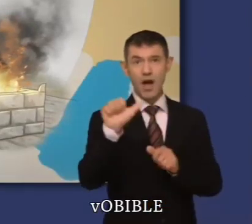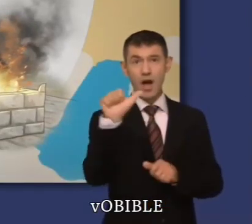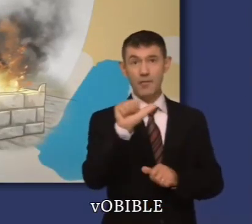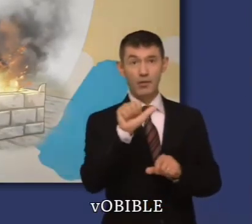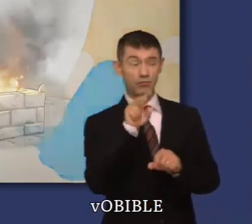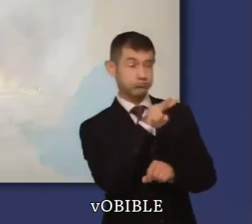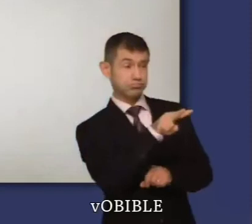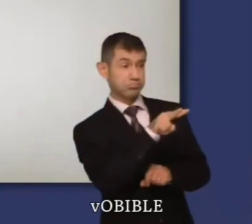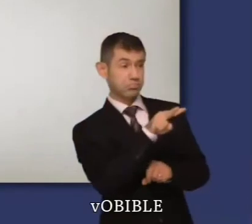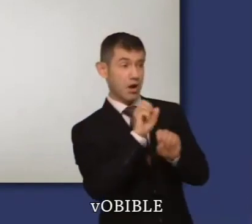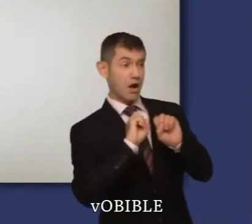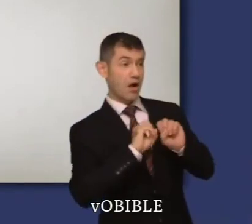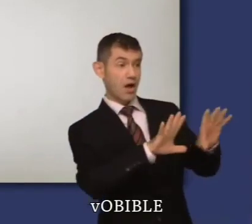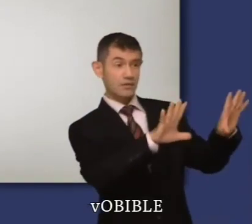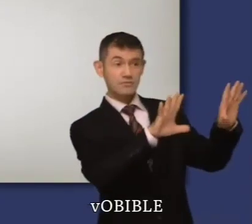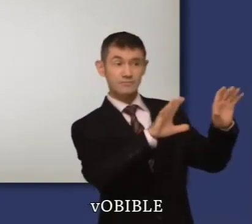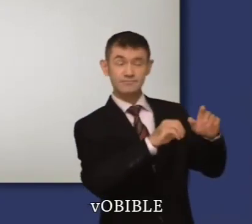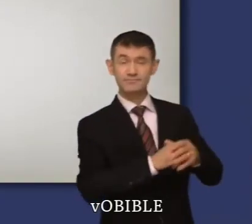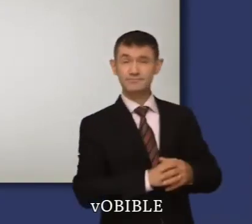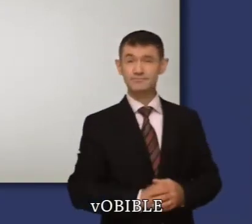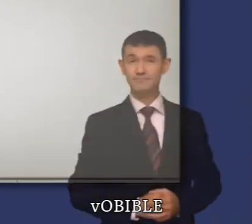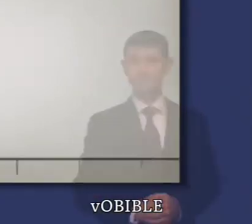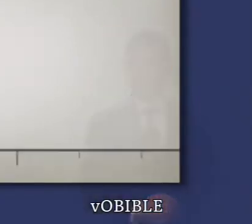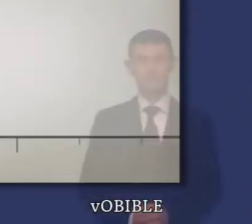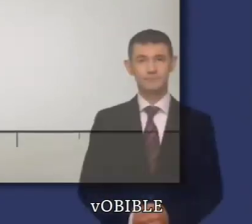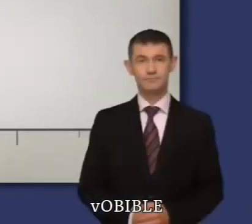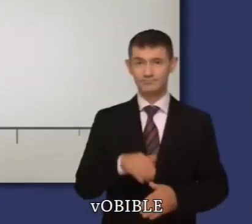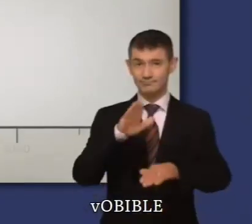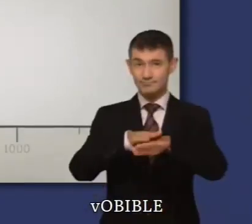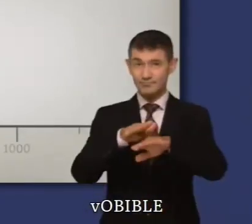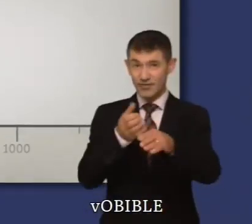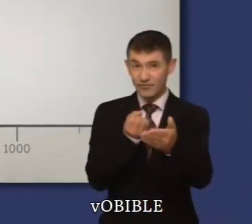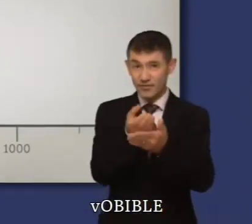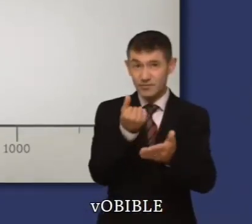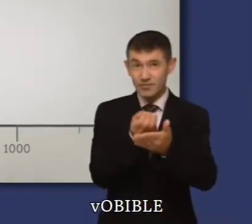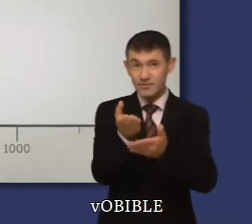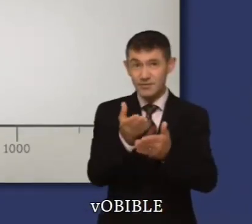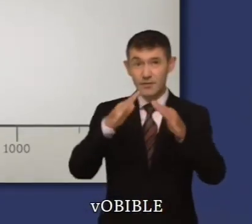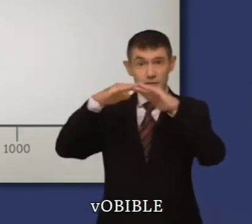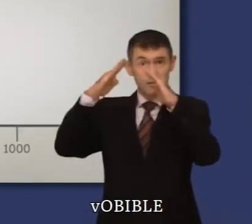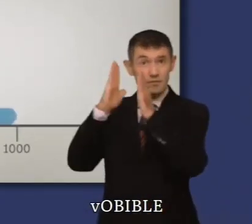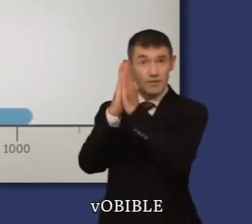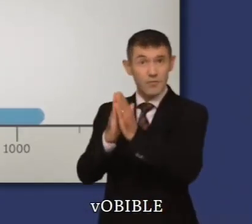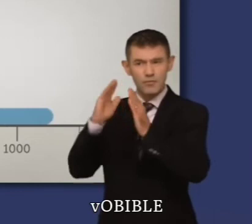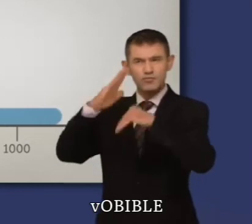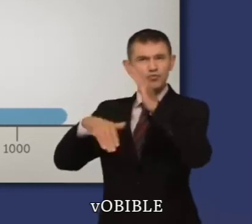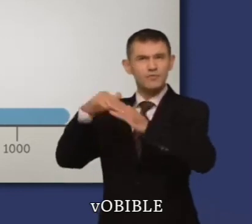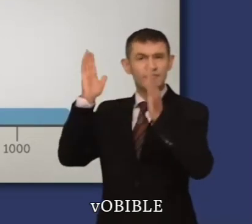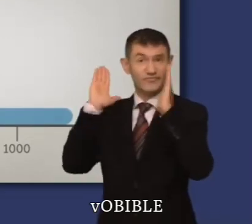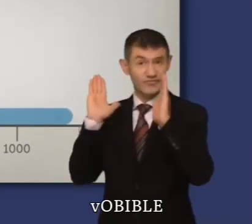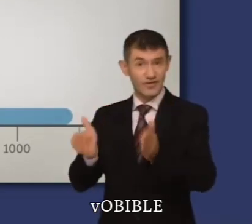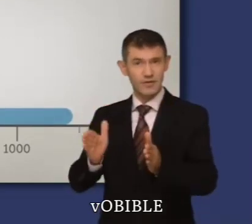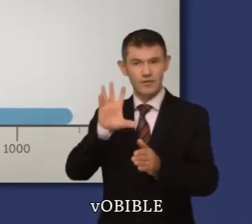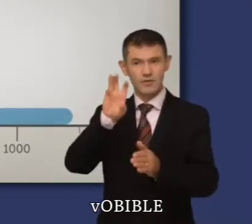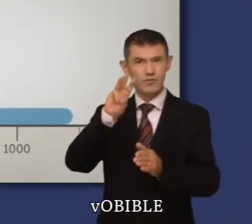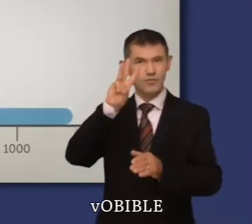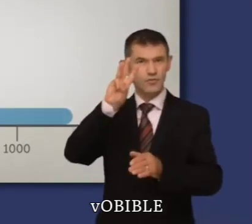succède. Au chapitre 12, Roboam promet d'alourdir le fardeau déjà pesant que porte le